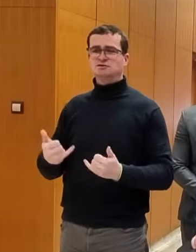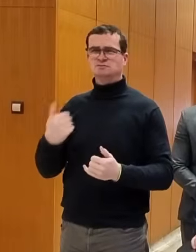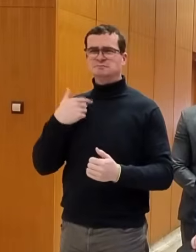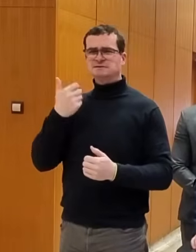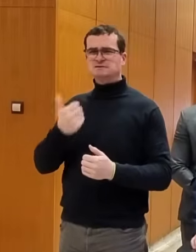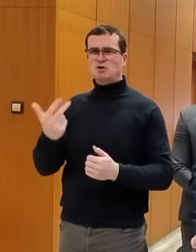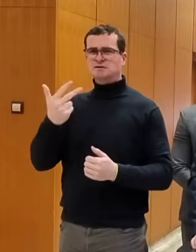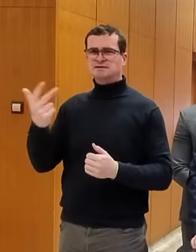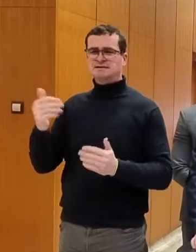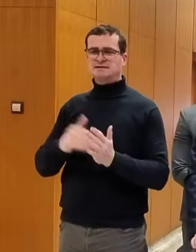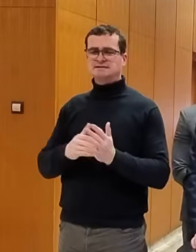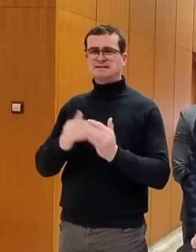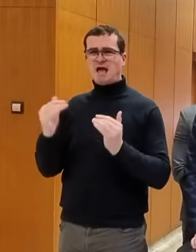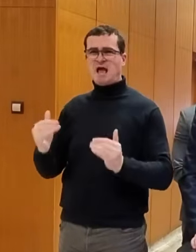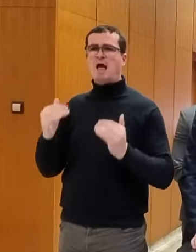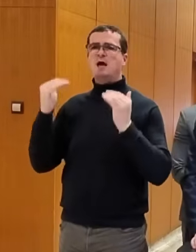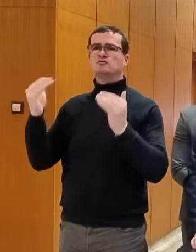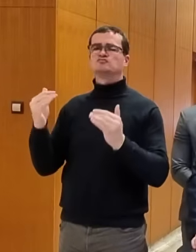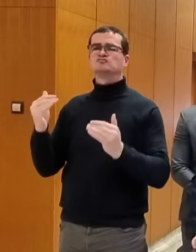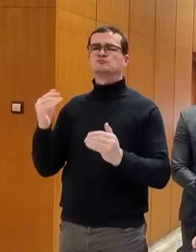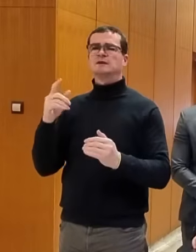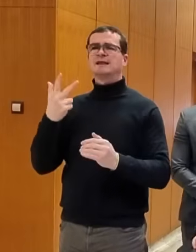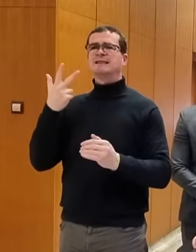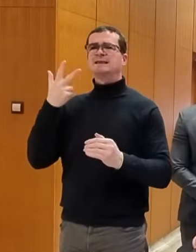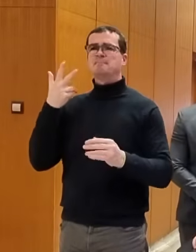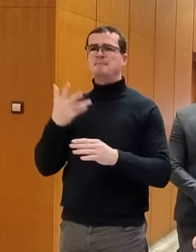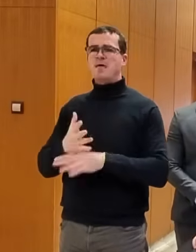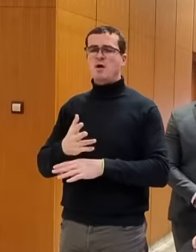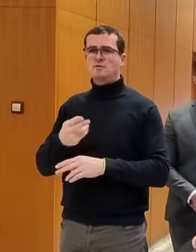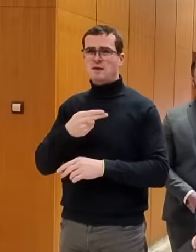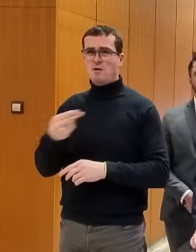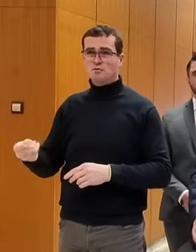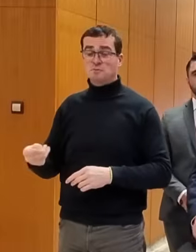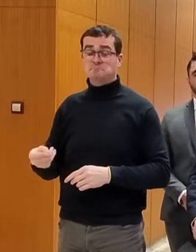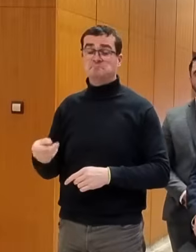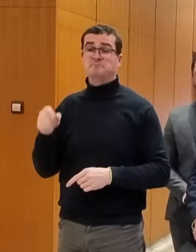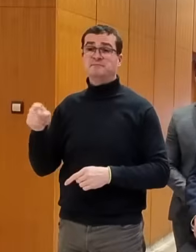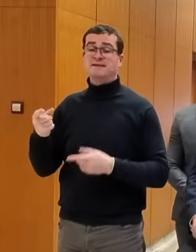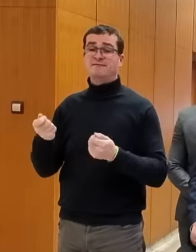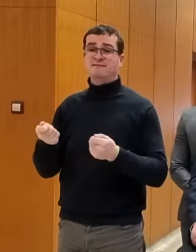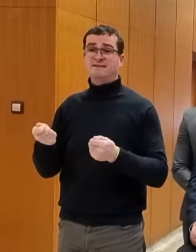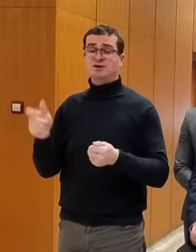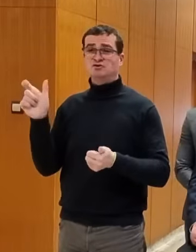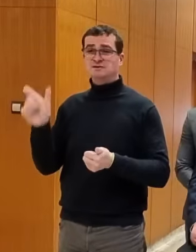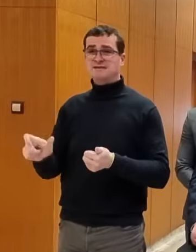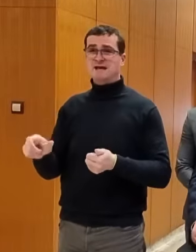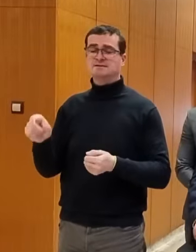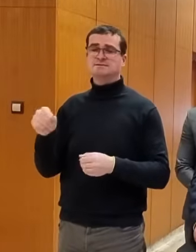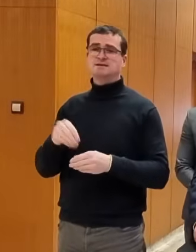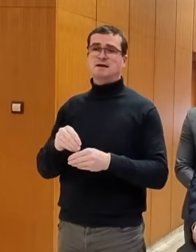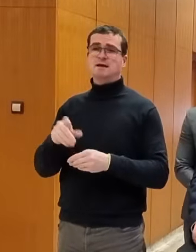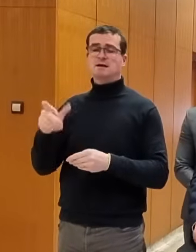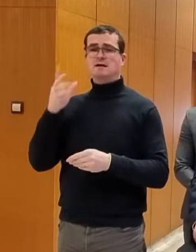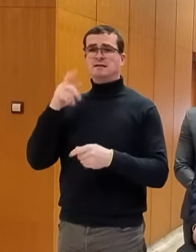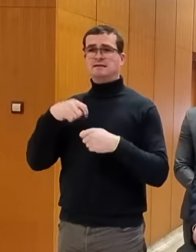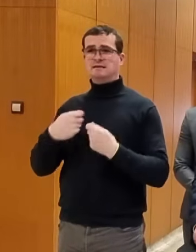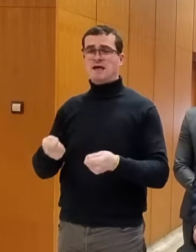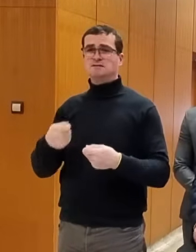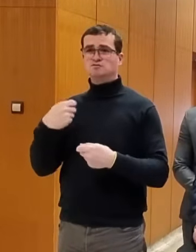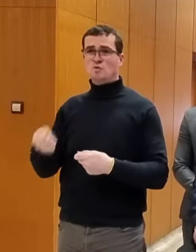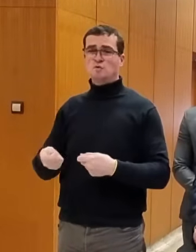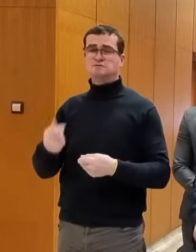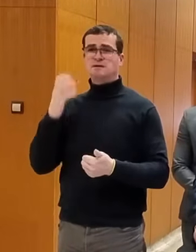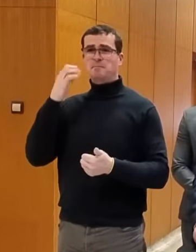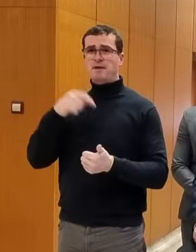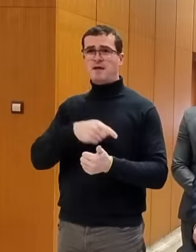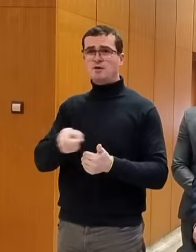myslím, 133 000 eur až na 3 milióny eur. Čiže tie finančné sankcie, ktoré bude možné uložiť